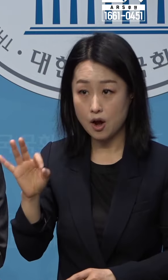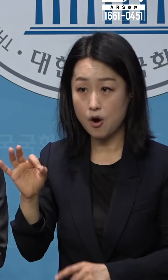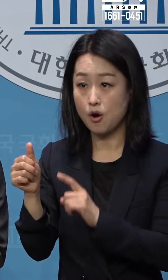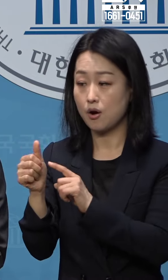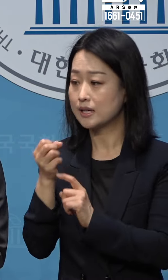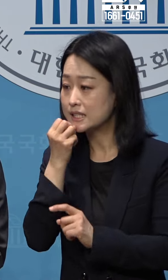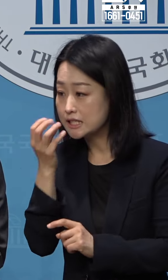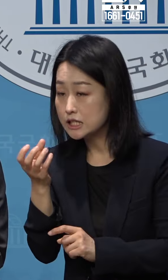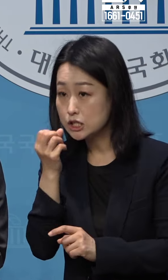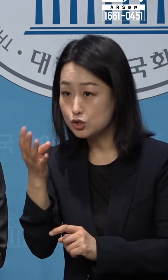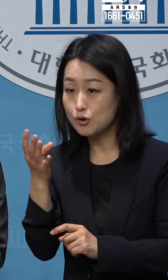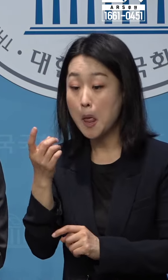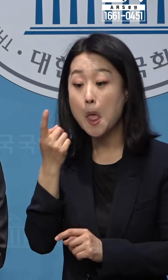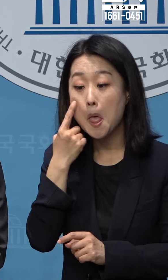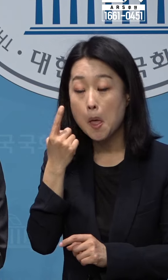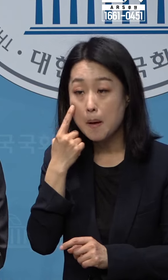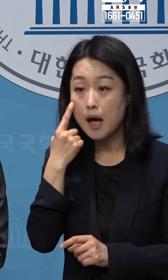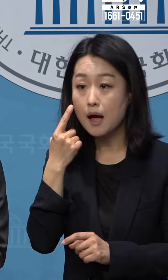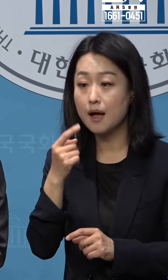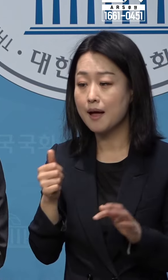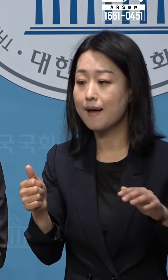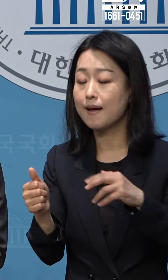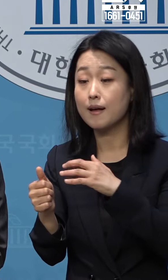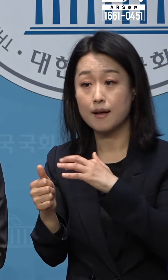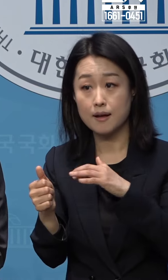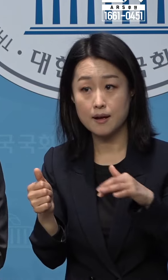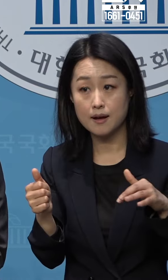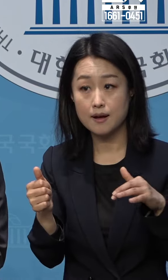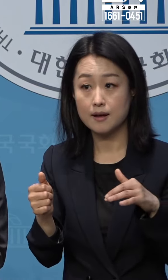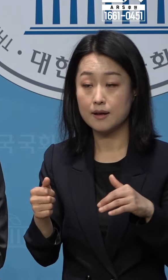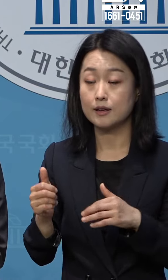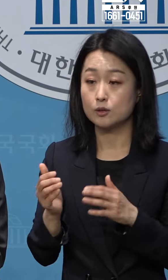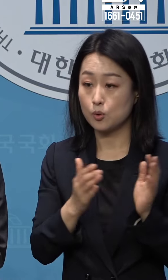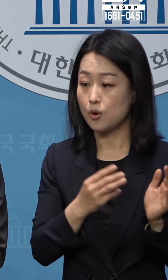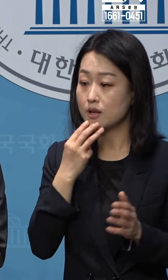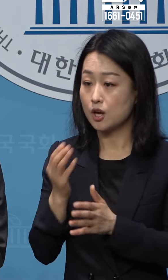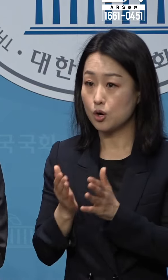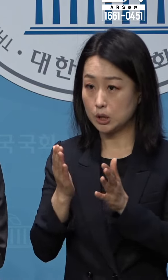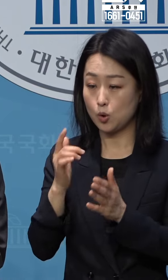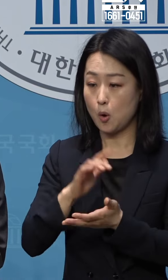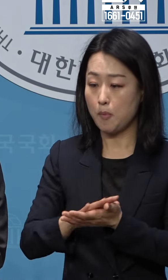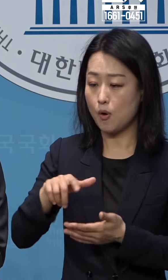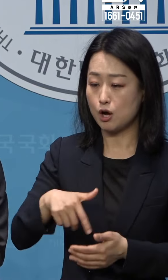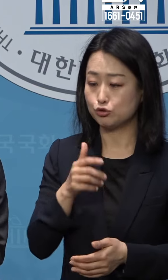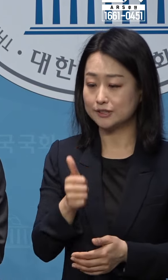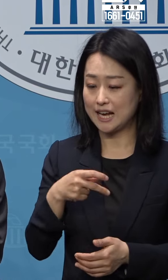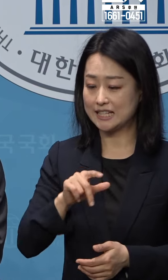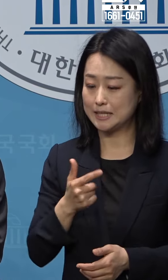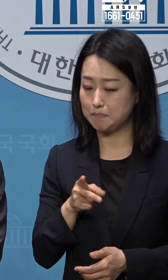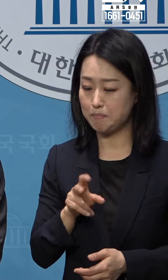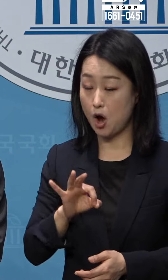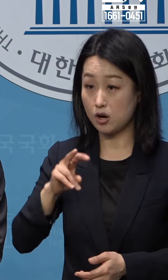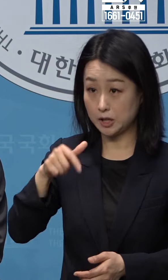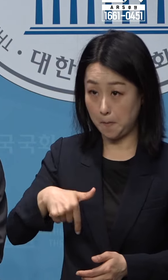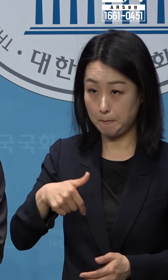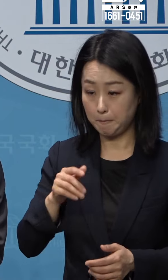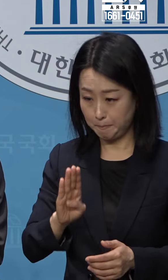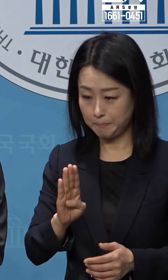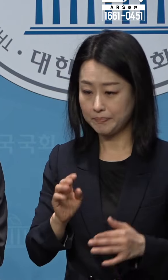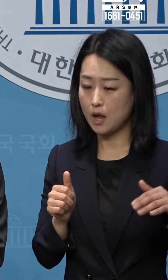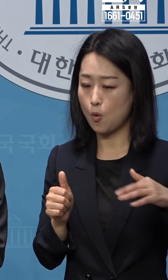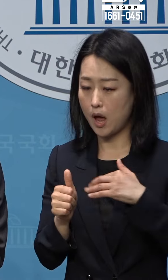진술 모의 세미나를 했다고 폭로했으며 신명섭 전 경기도 평화협력 국장도 회유 압박을